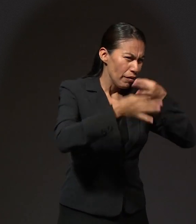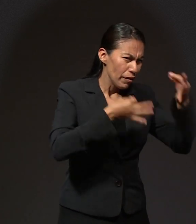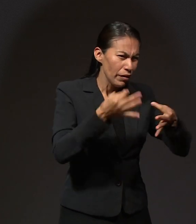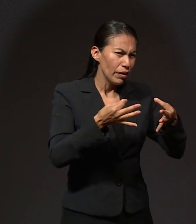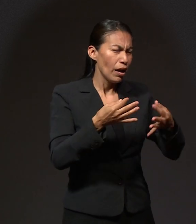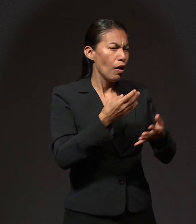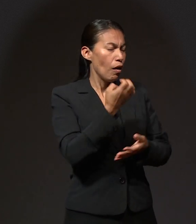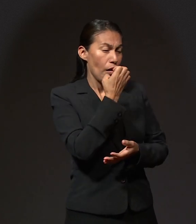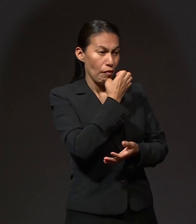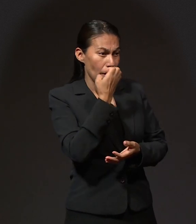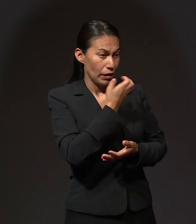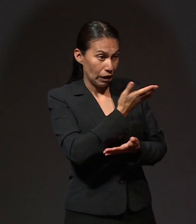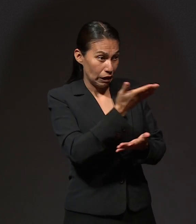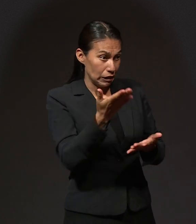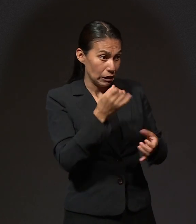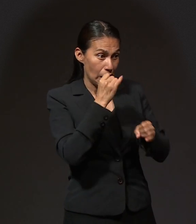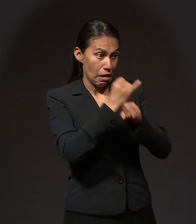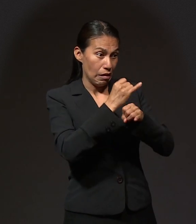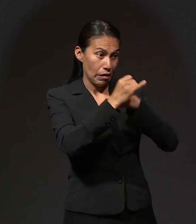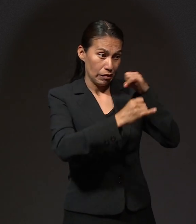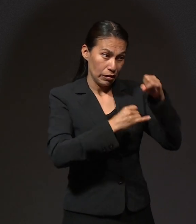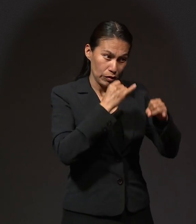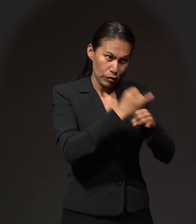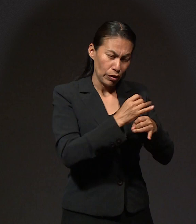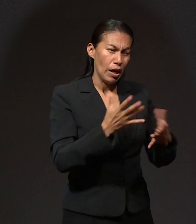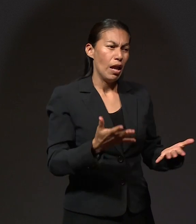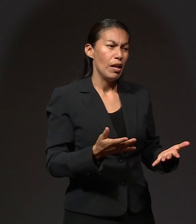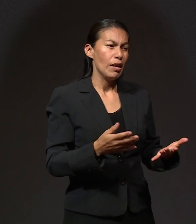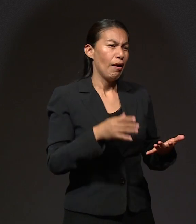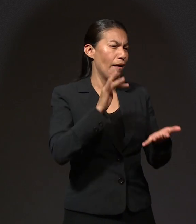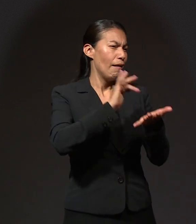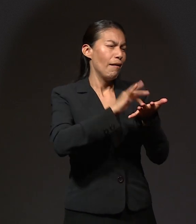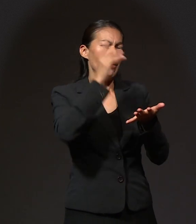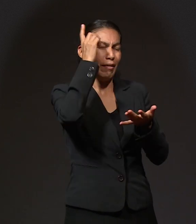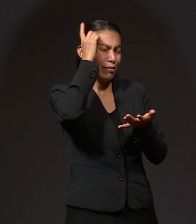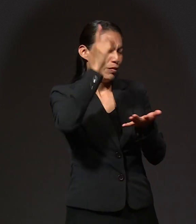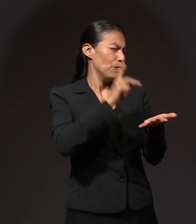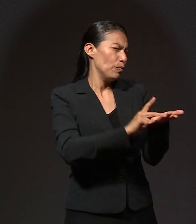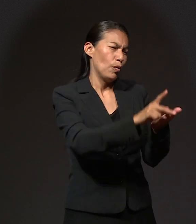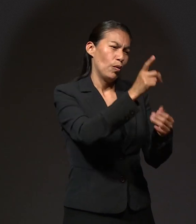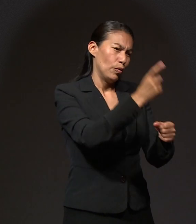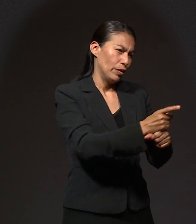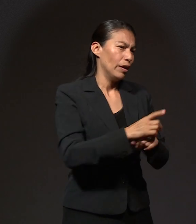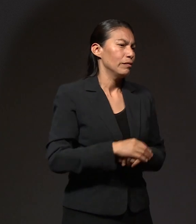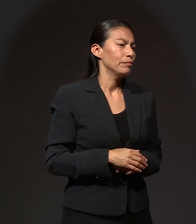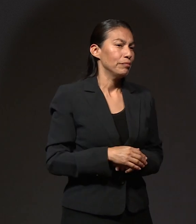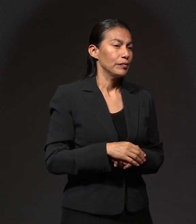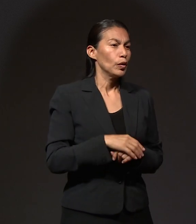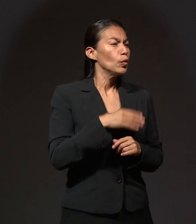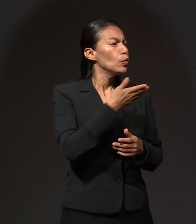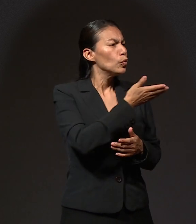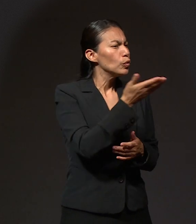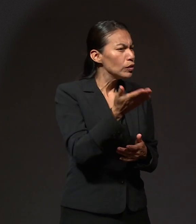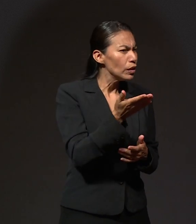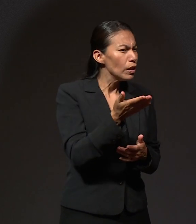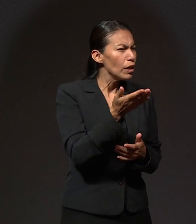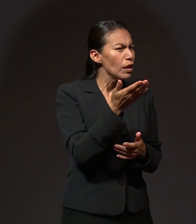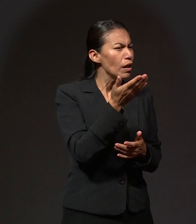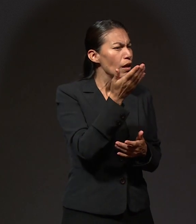Se ha convertido en un evangelista a nivel internacional por la voluntad de Dios, para platicarles de Él.